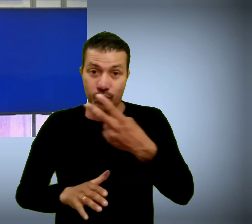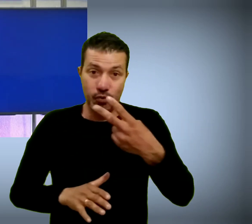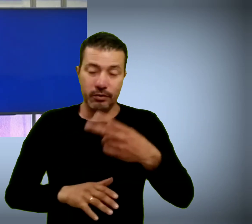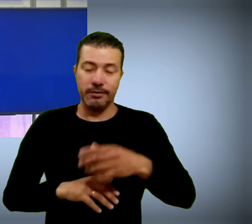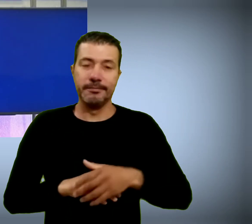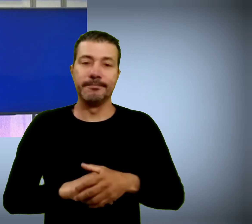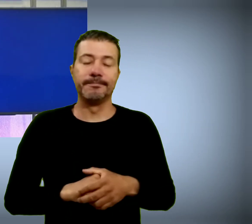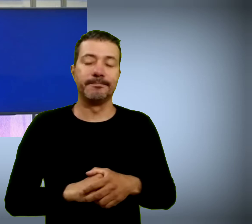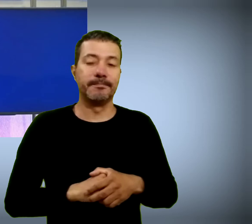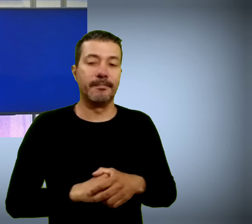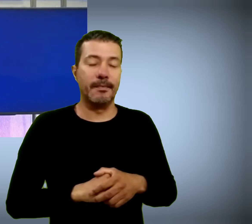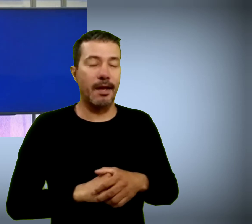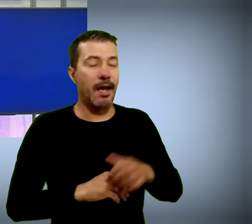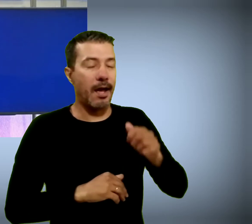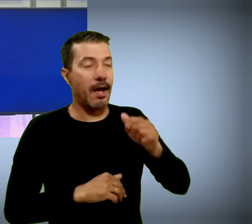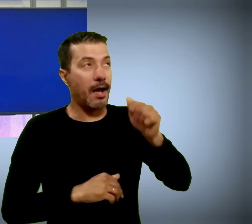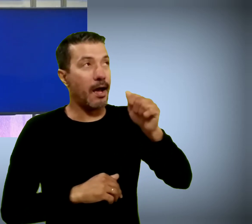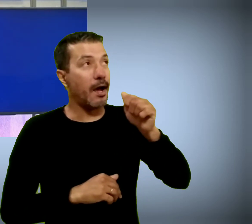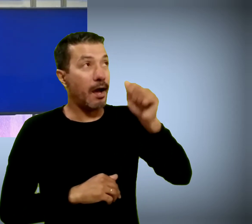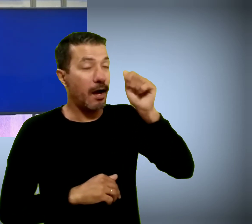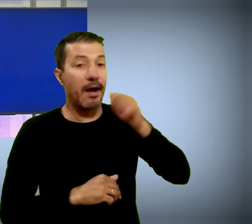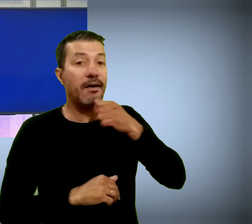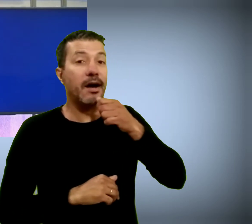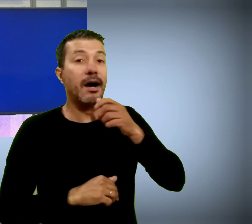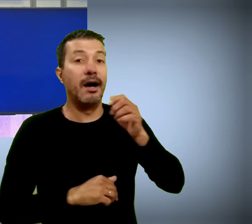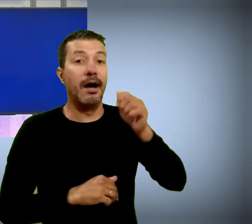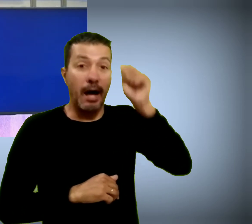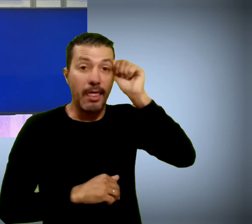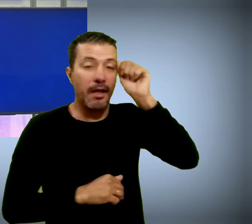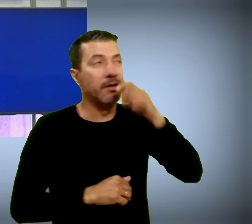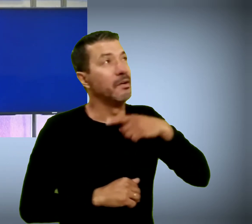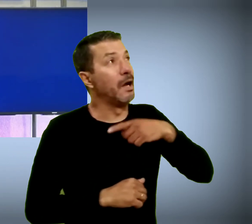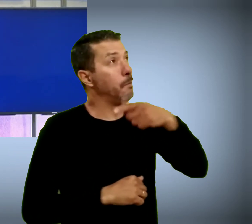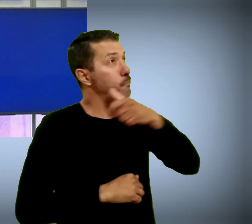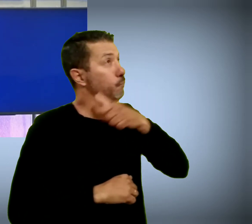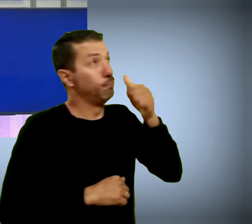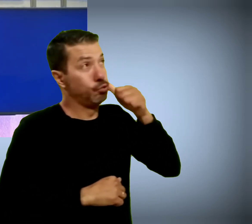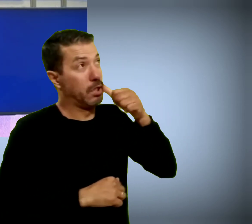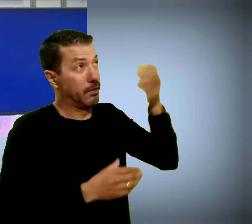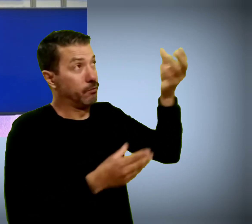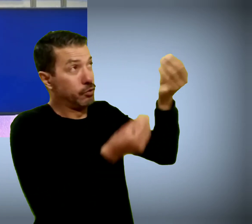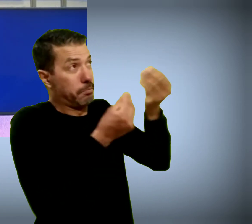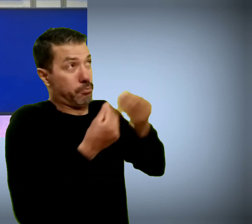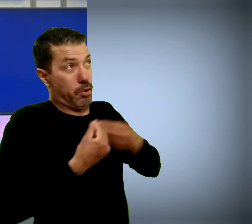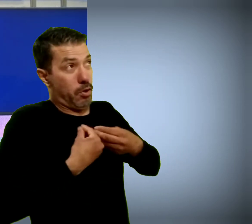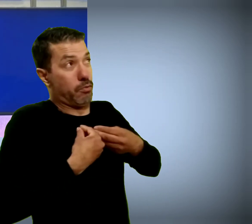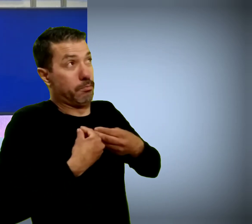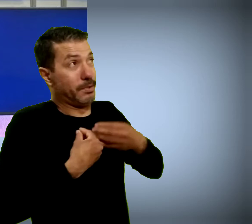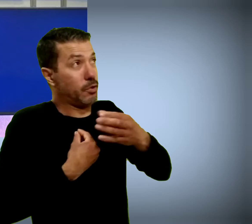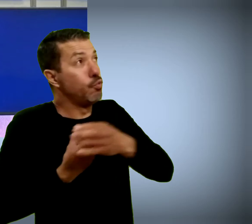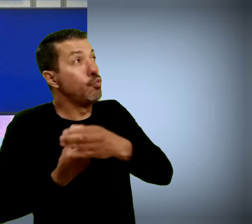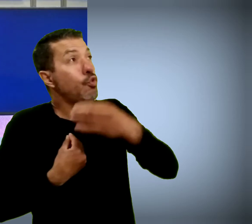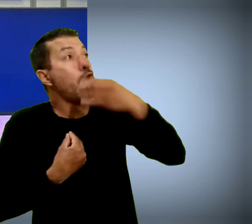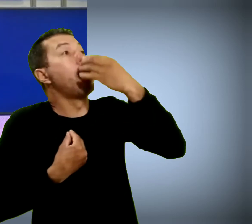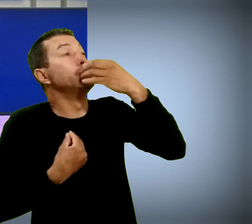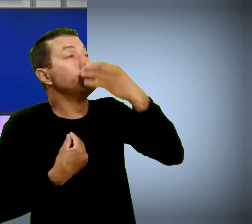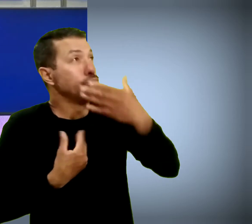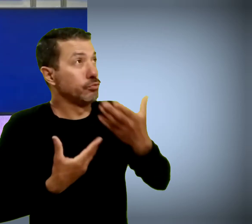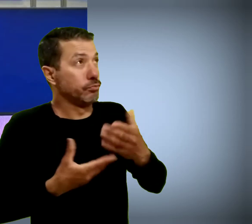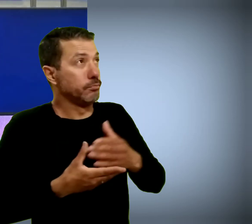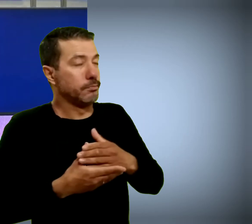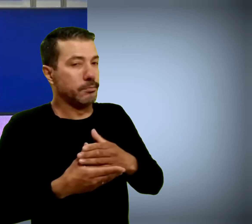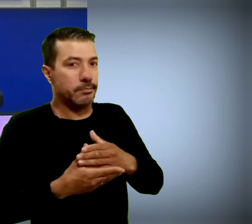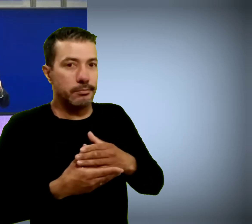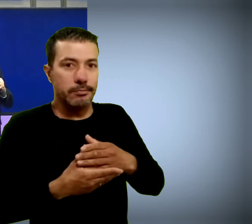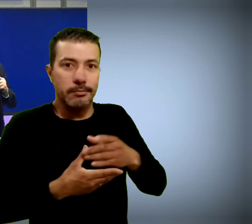disse Adão, a mulher que me deste por companheira, ela me deu da árvore e comi. Adão está